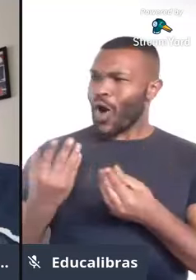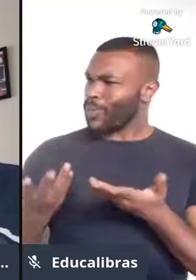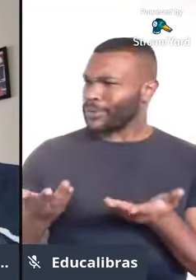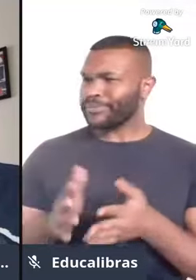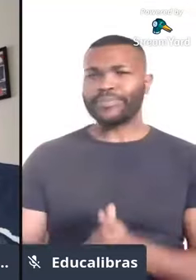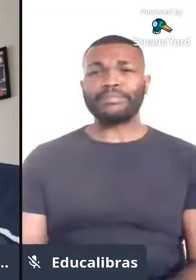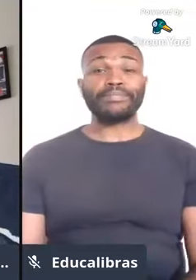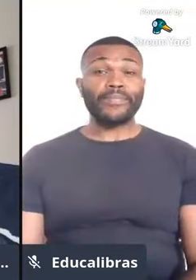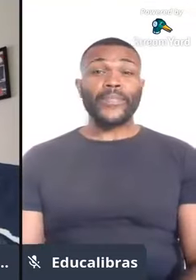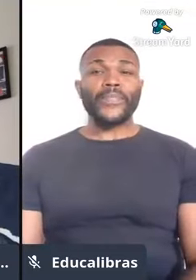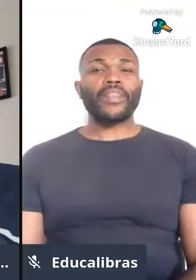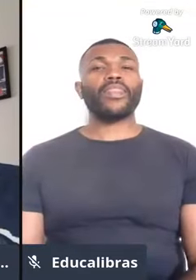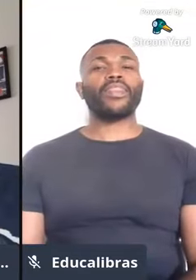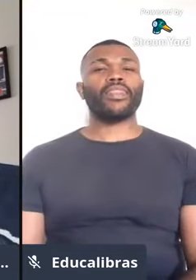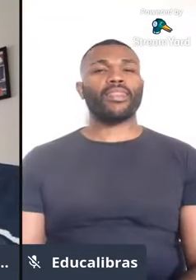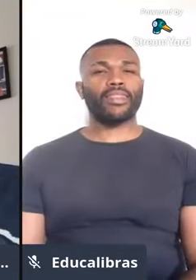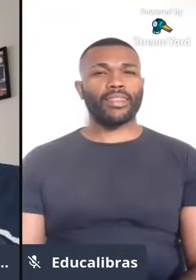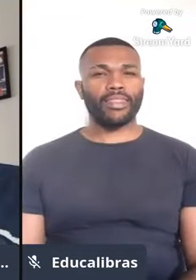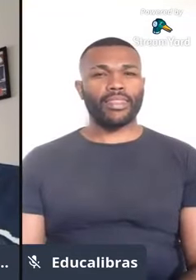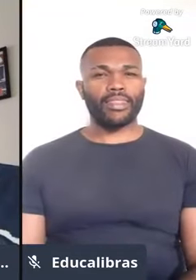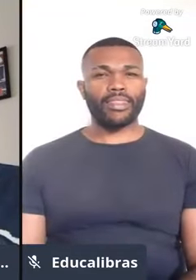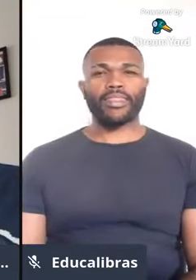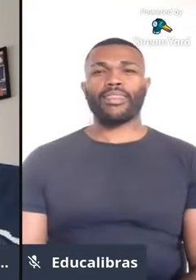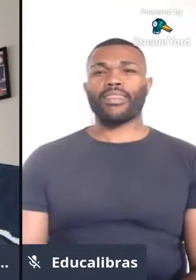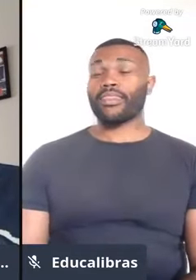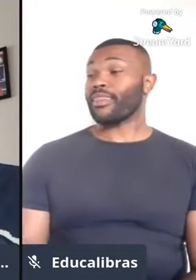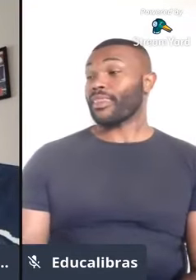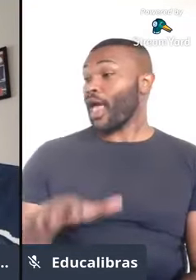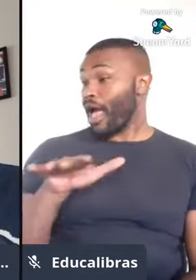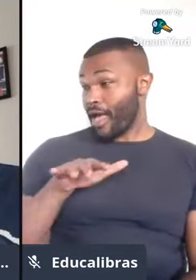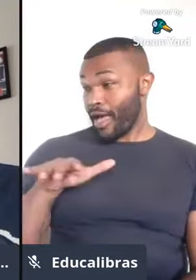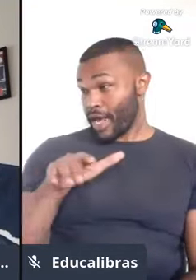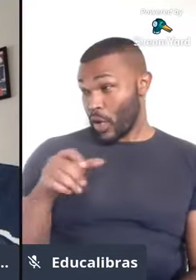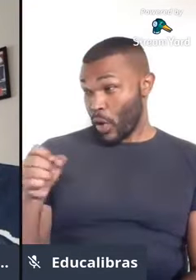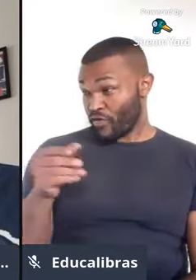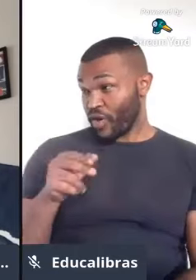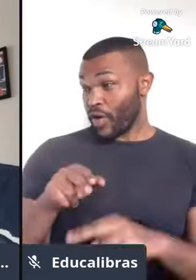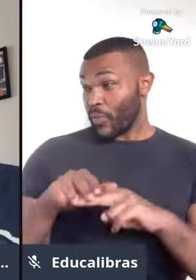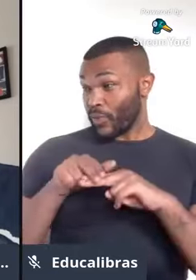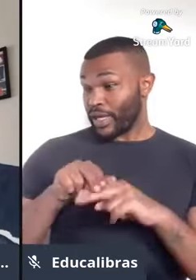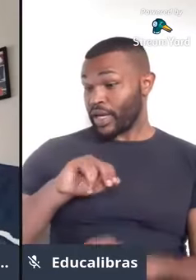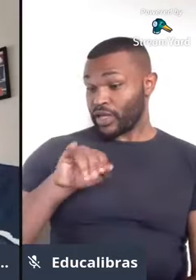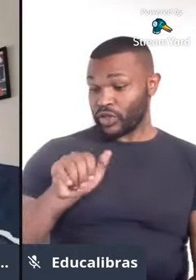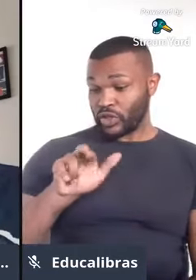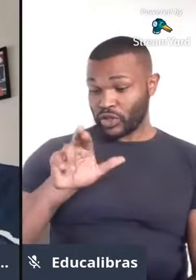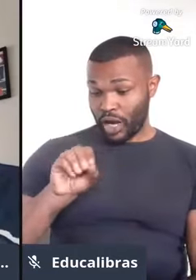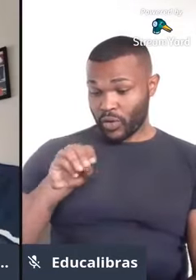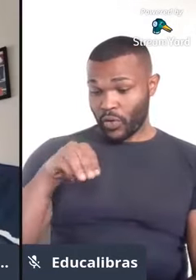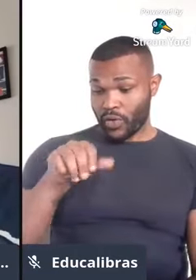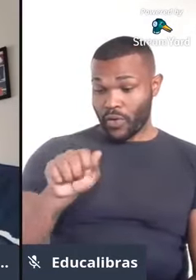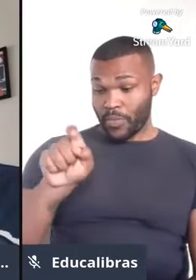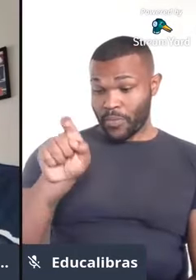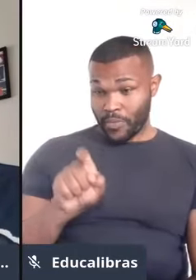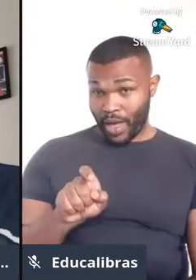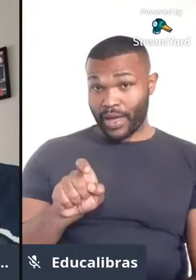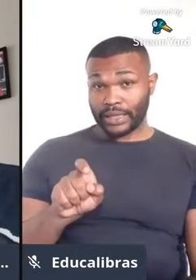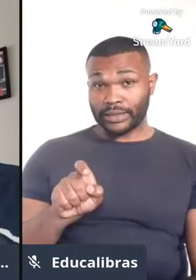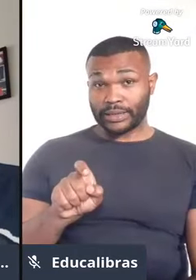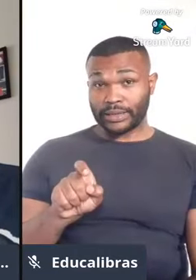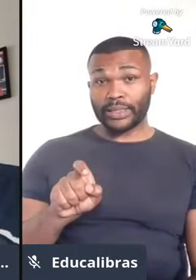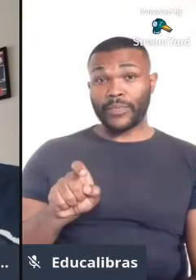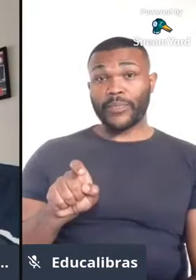Eu coloquei o Do blog no Mara ar, Nova, né? Do Mara Nova, porque a gente tem o Jairo Max, que sim, escreve sobre isso na sim. Folha,